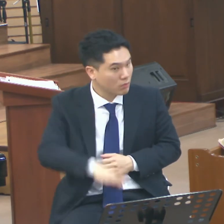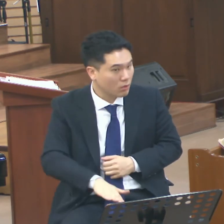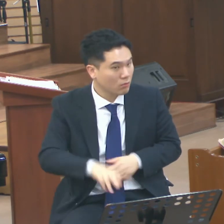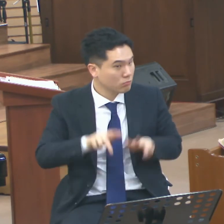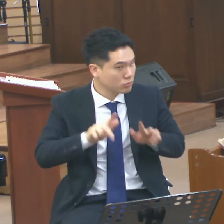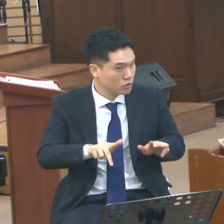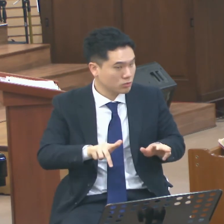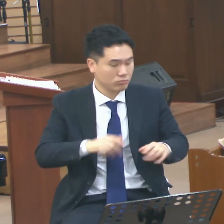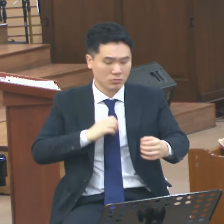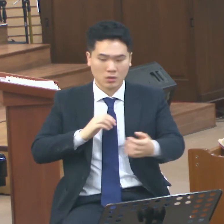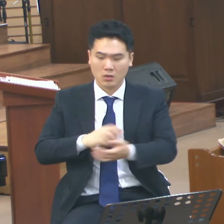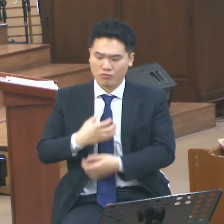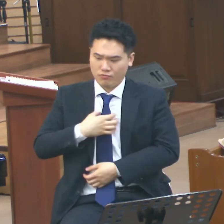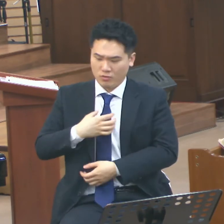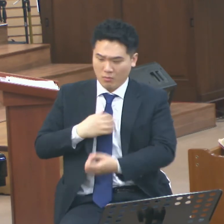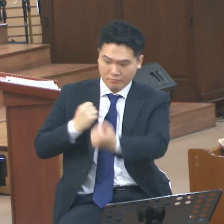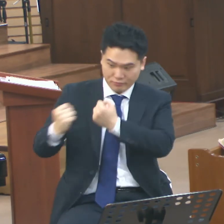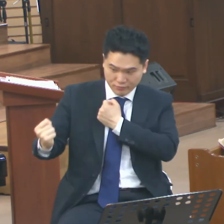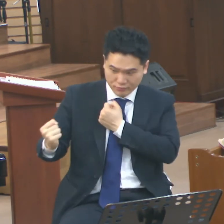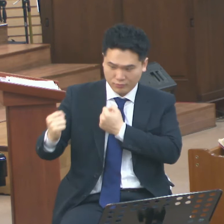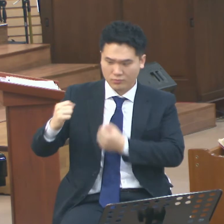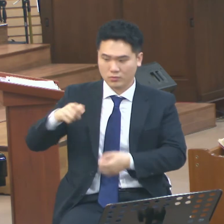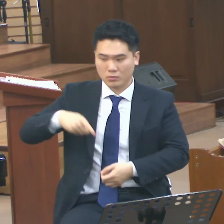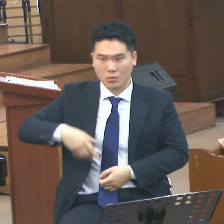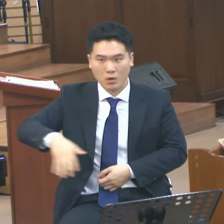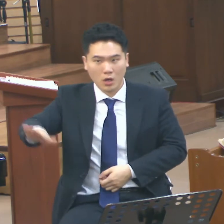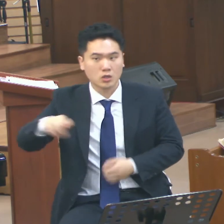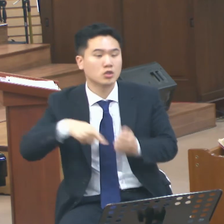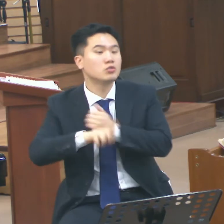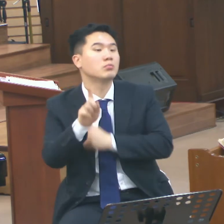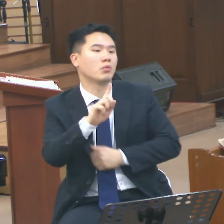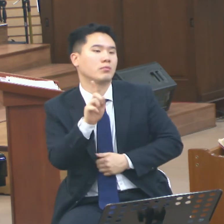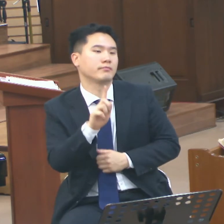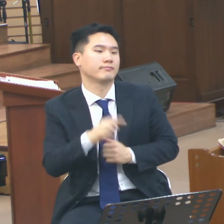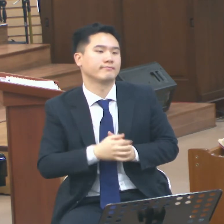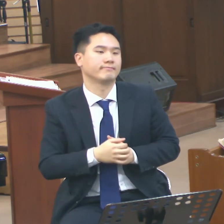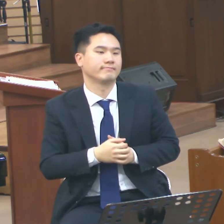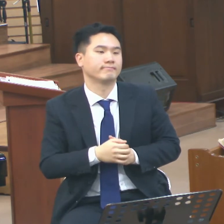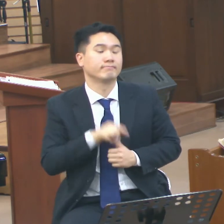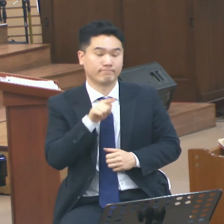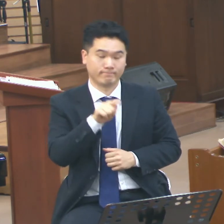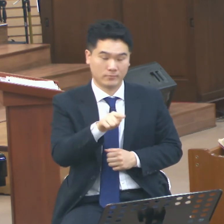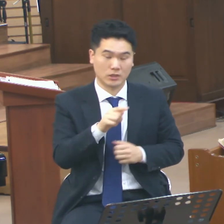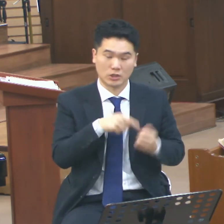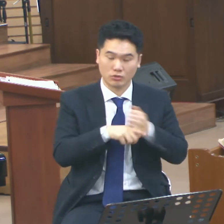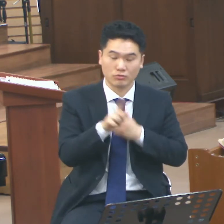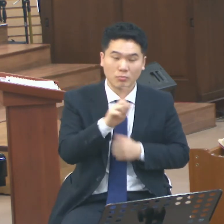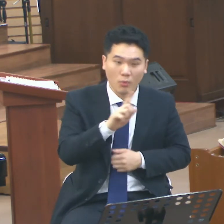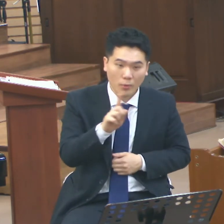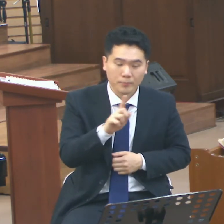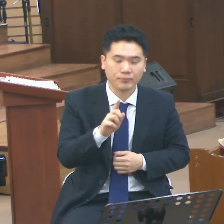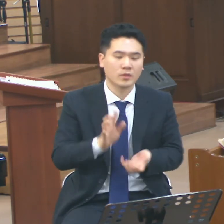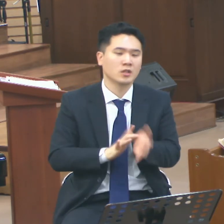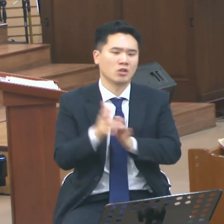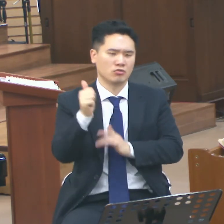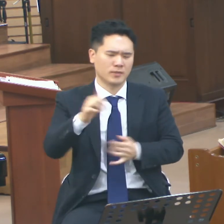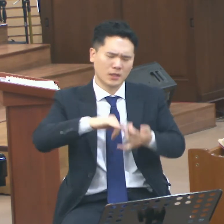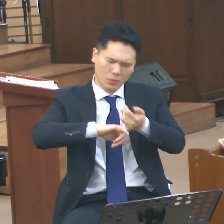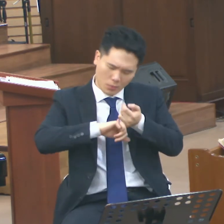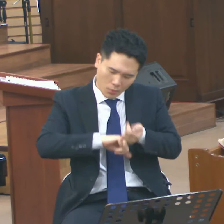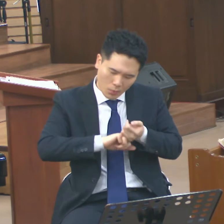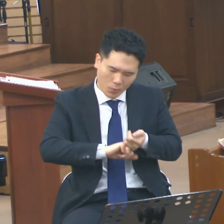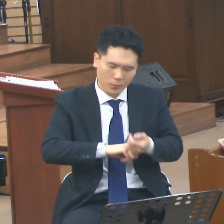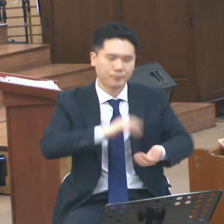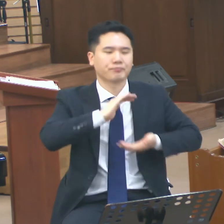예수님이 꼭 전달해야 될 메시지가 있어서 그래요. 그것도 초막절에 예수님이 꼭 전해야 될 메시지가 있어요. 명절